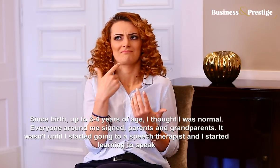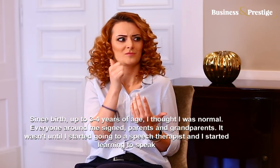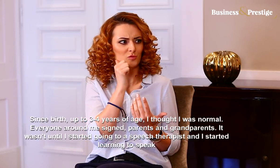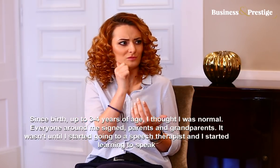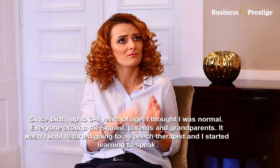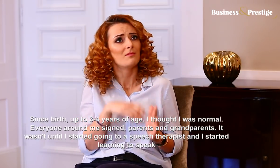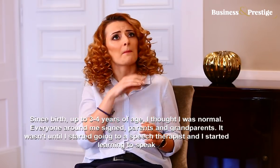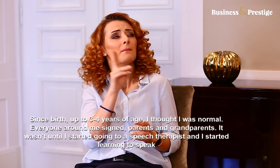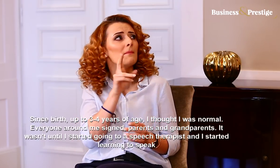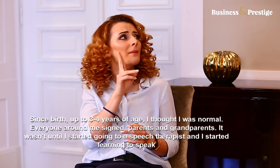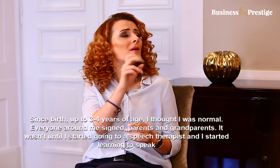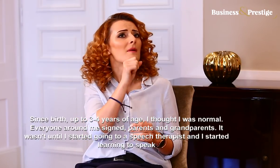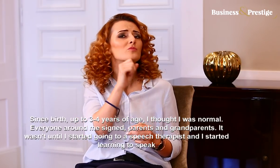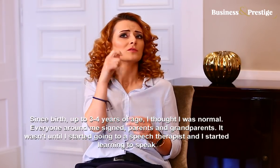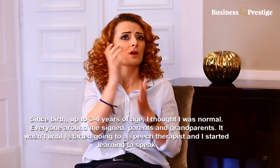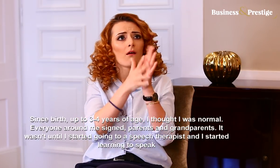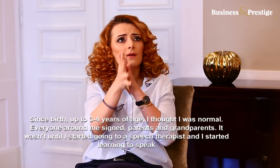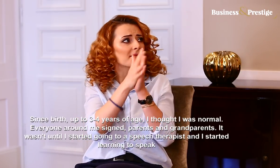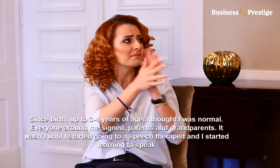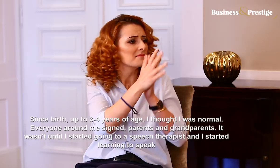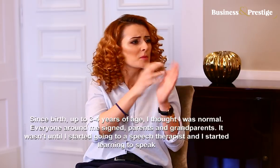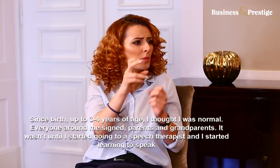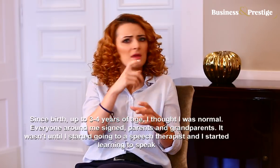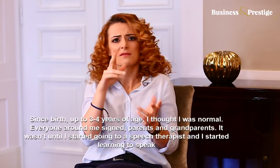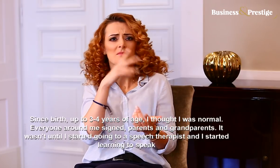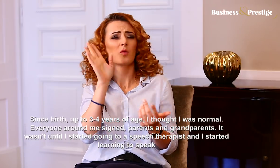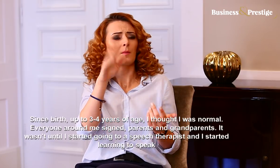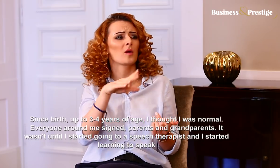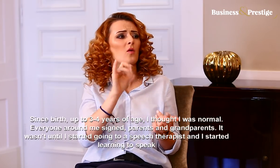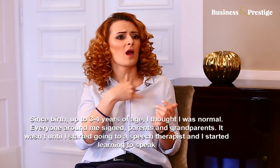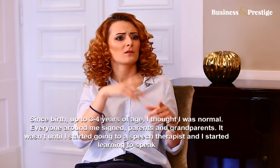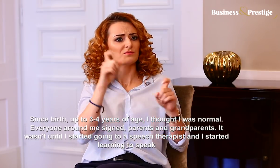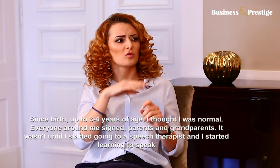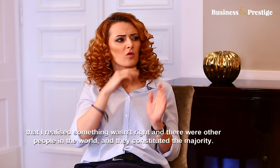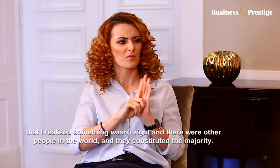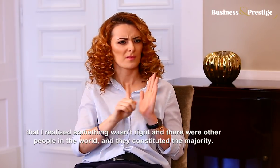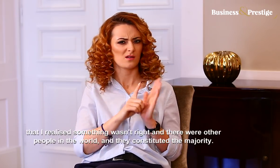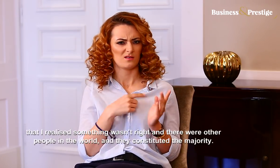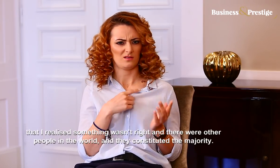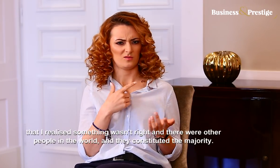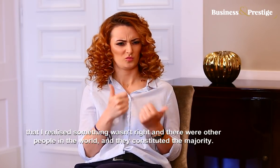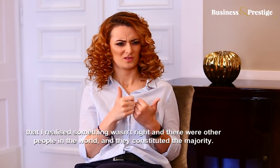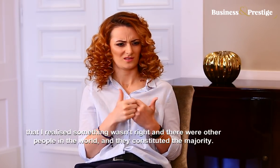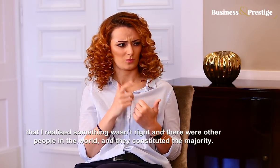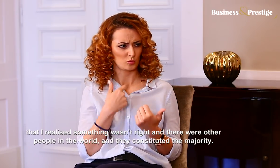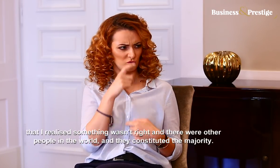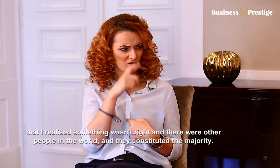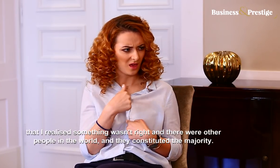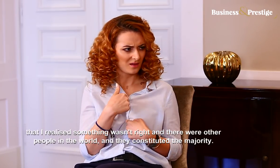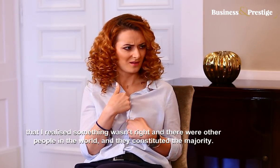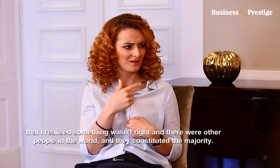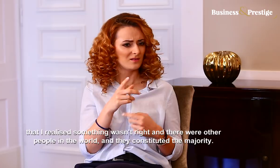jakby moi rodzice, moi dziadkowie migali wszyscy, więc dopiero jak zacząłem chodzić do logopedy,